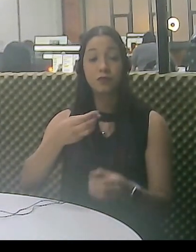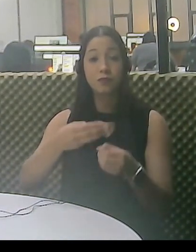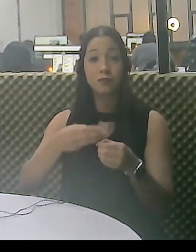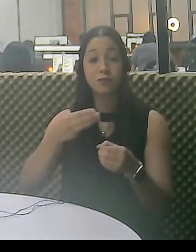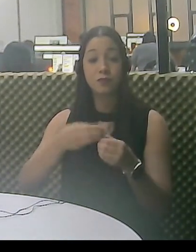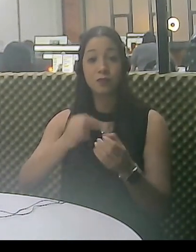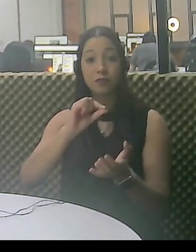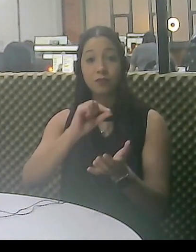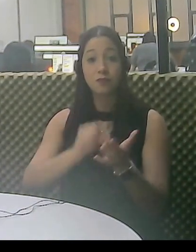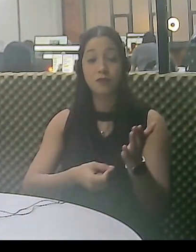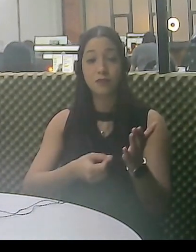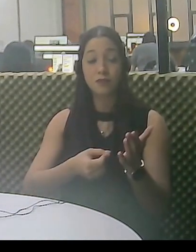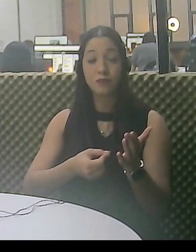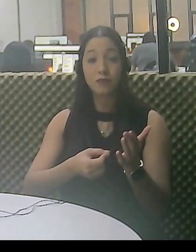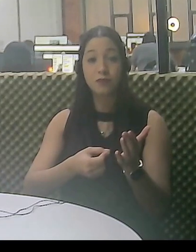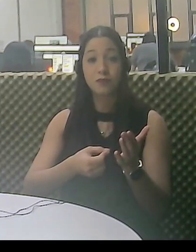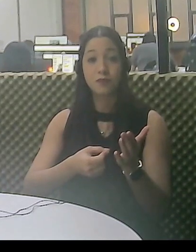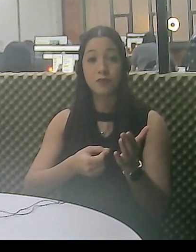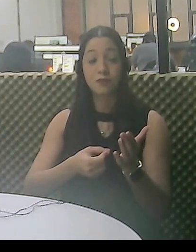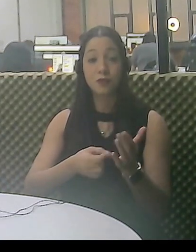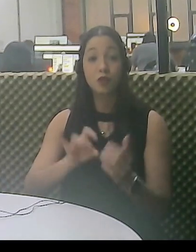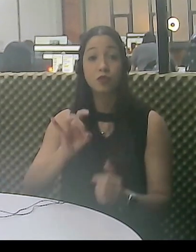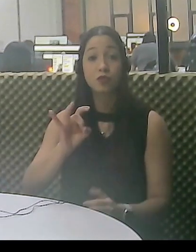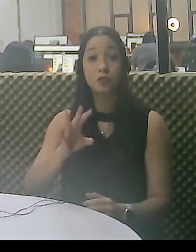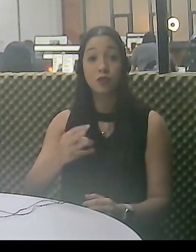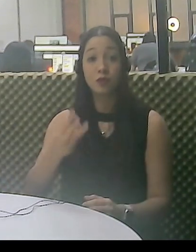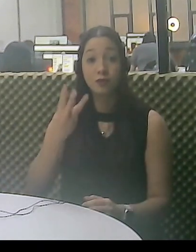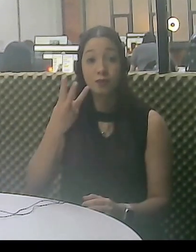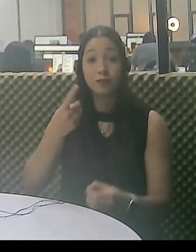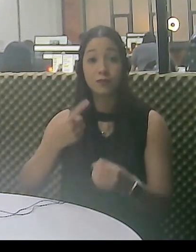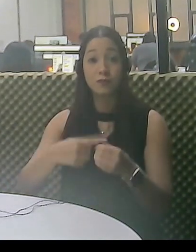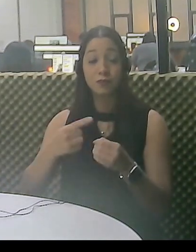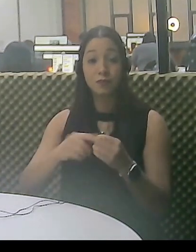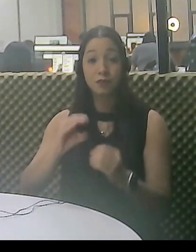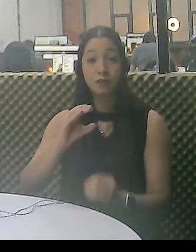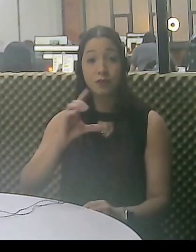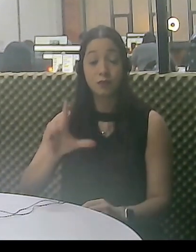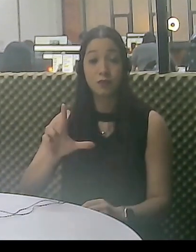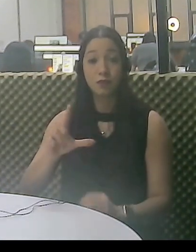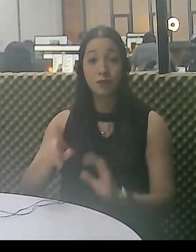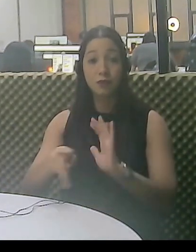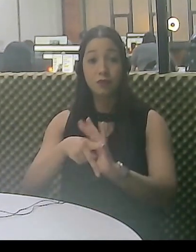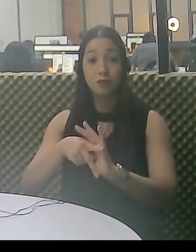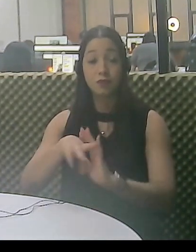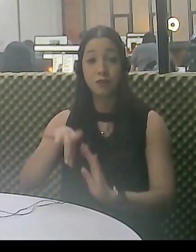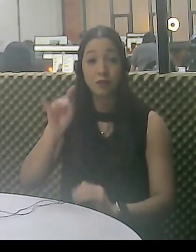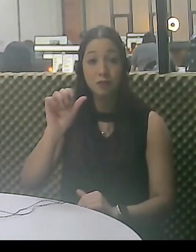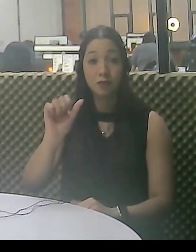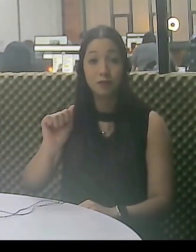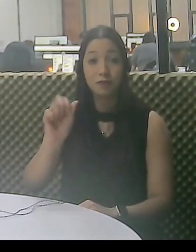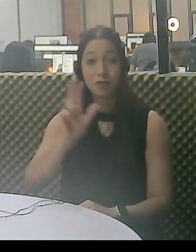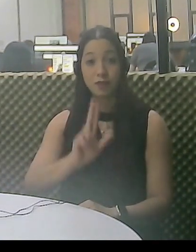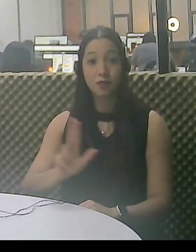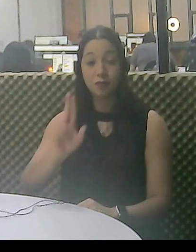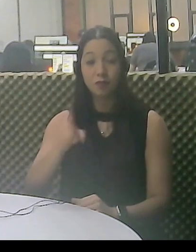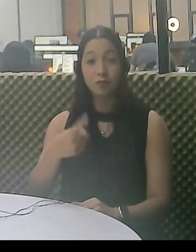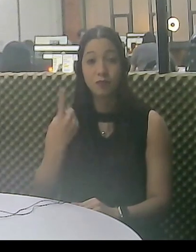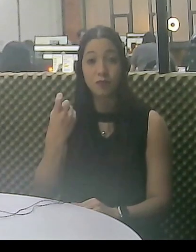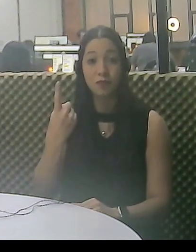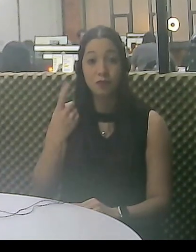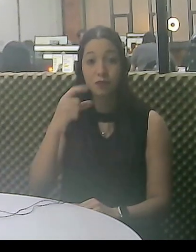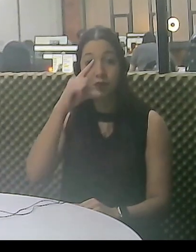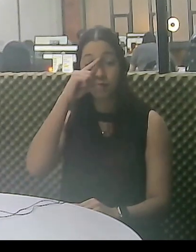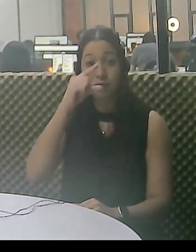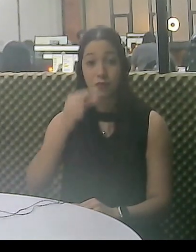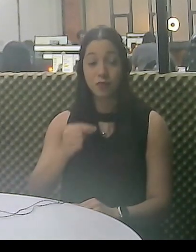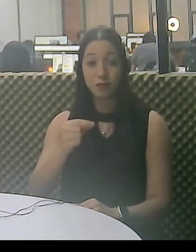municípios cadastrados no mapa do turismo, apenas 3 cidades foram classificadas na categoria A. Uberlândia, única representante do